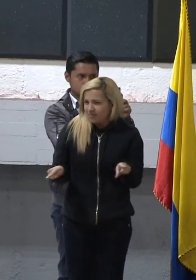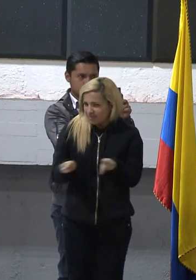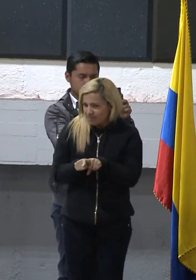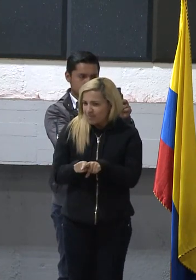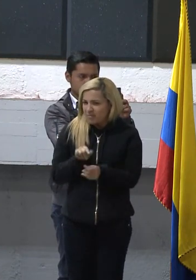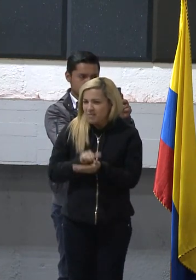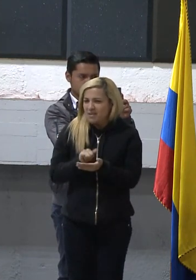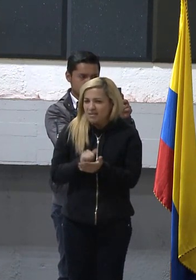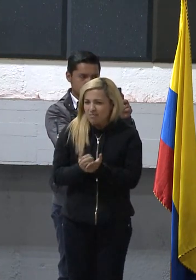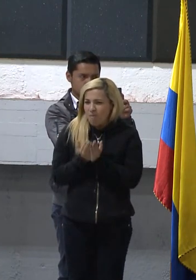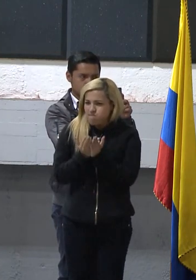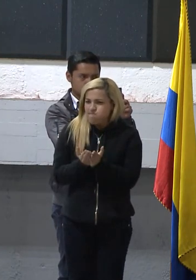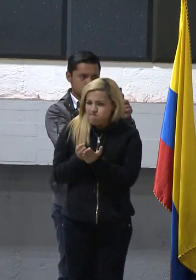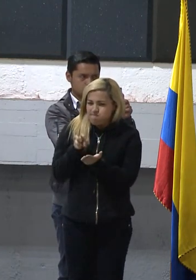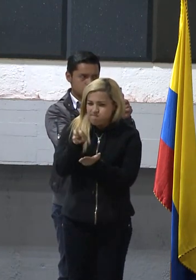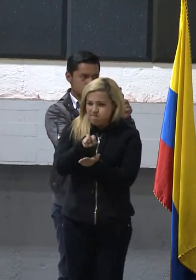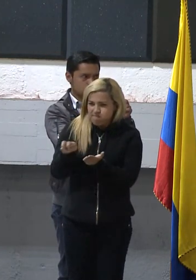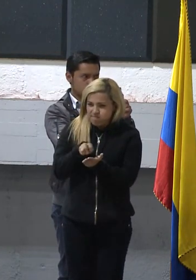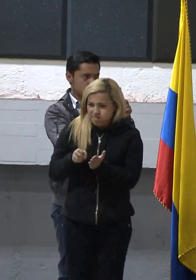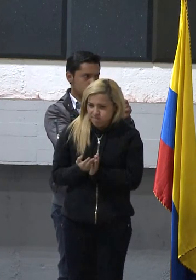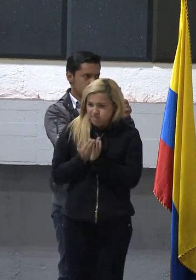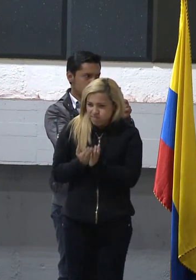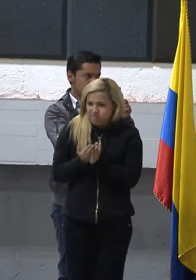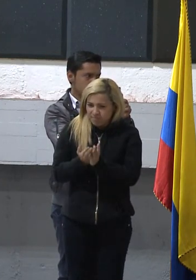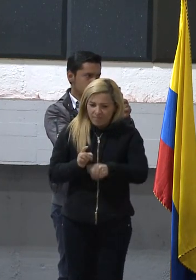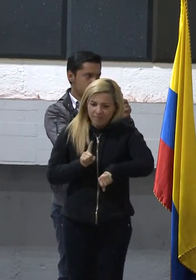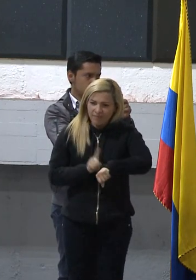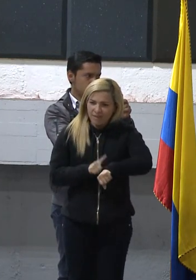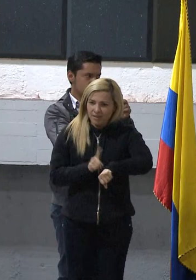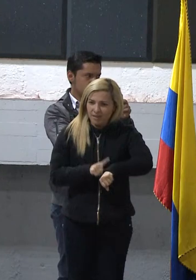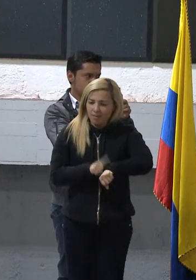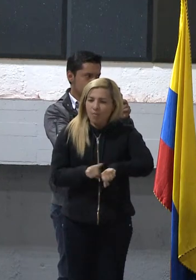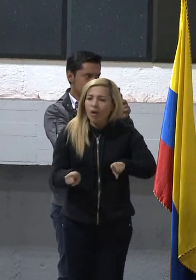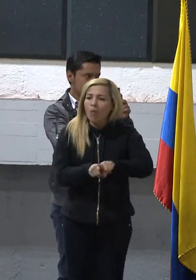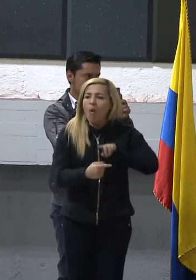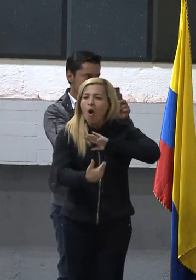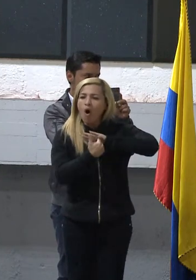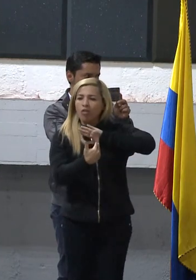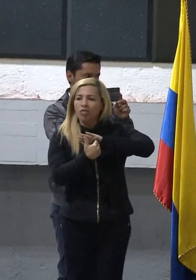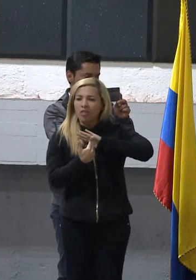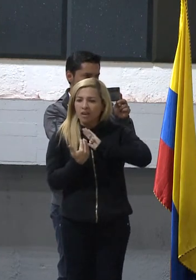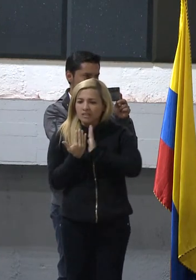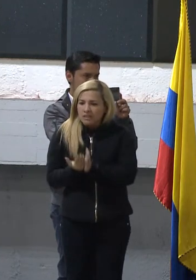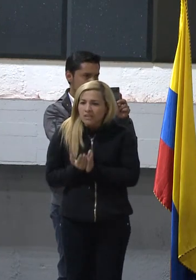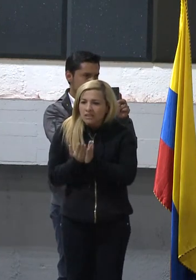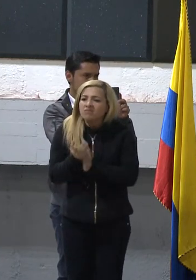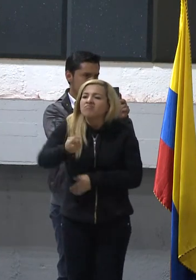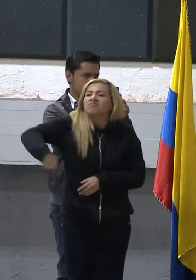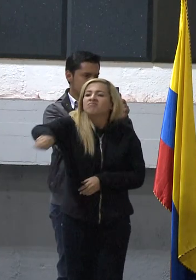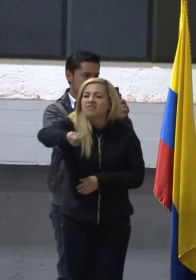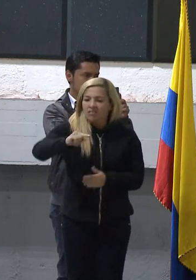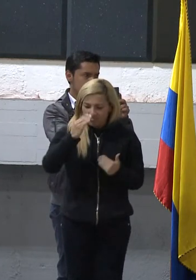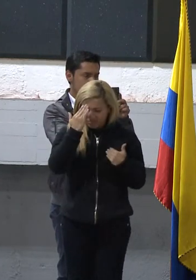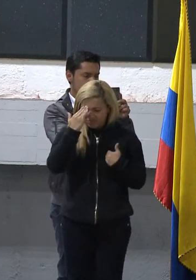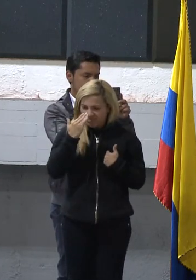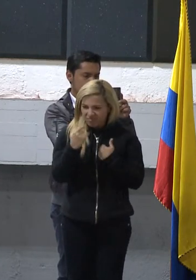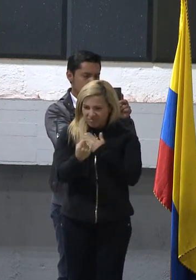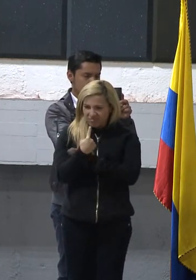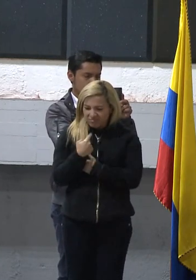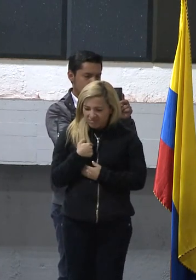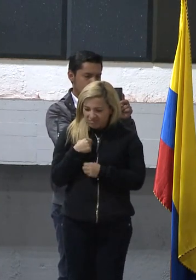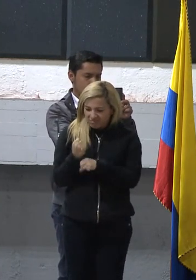barco y que hoy tenemos el viento de nuestra corte en nuestra contra ustedes cómo van a remar gracias